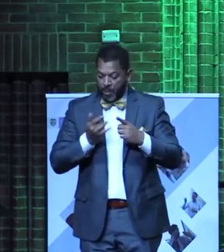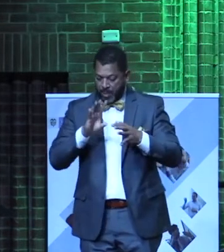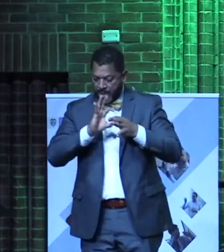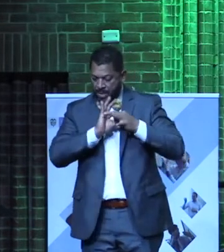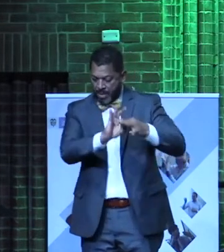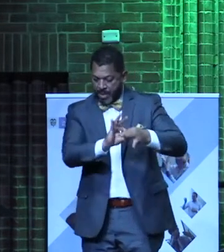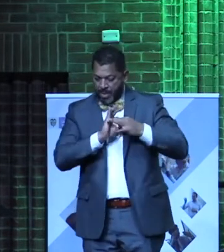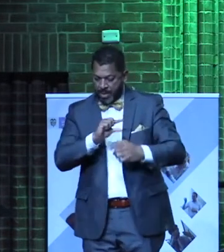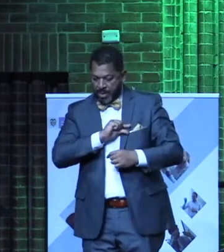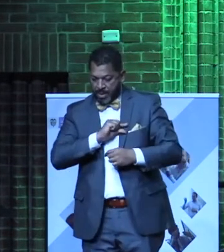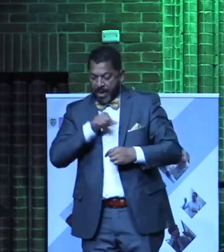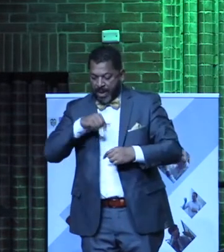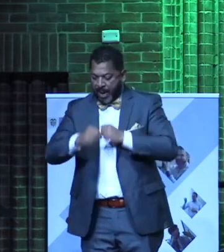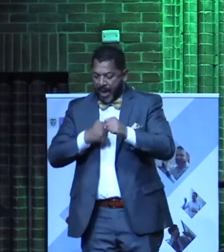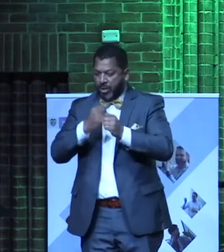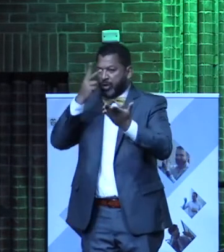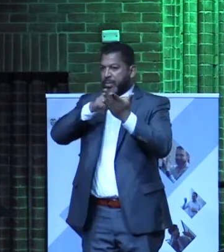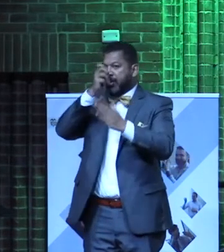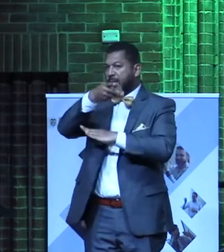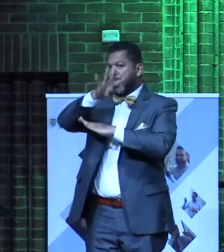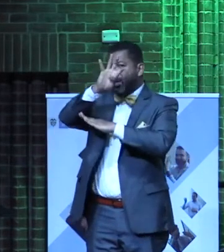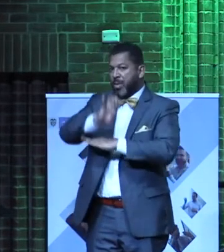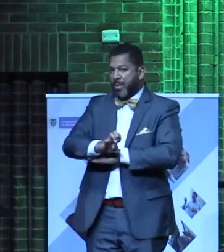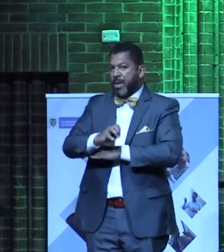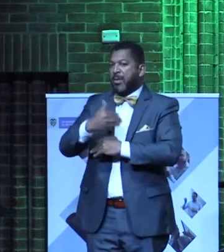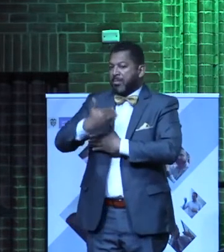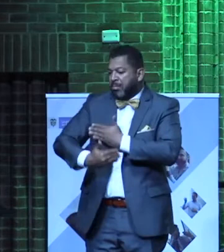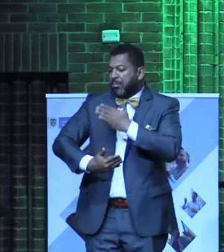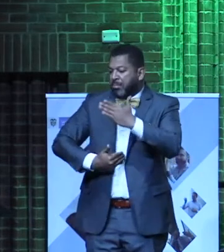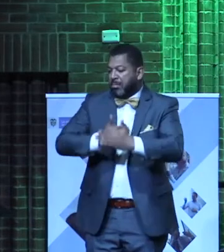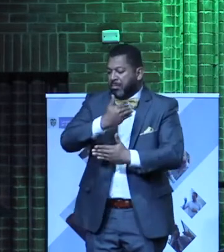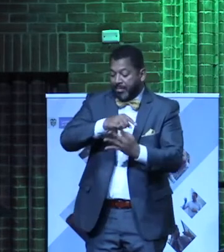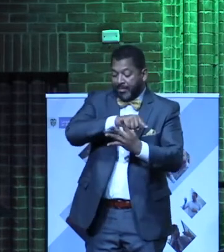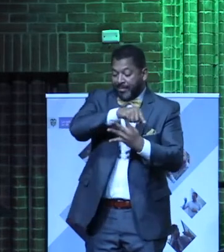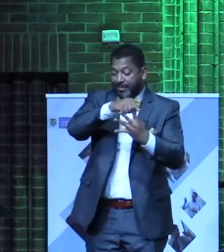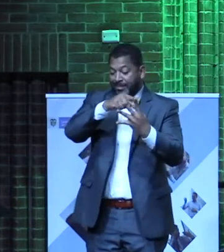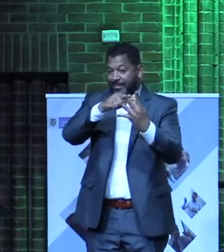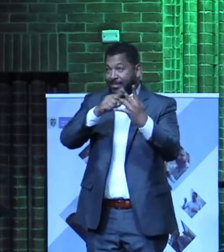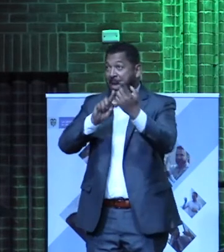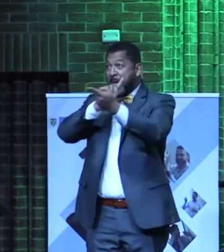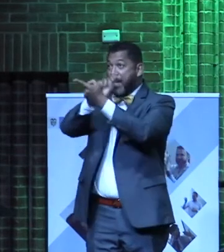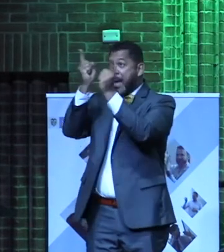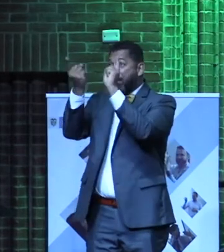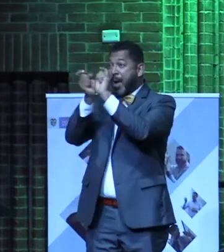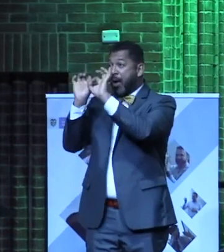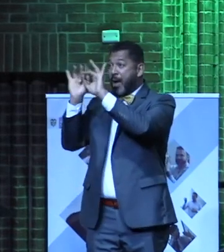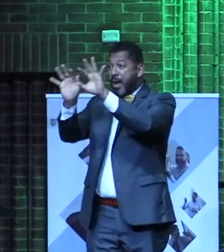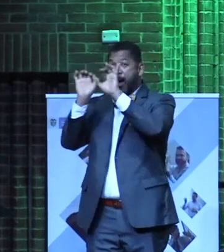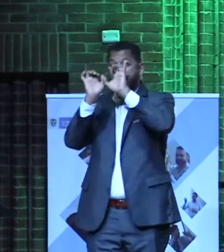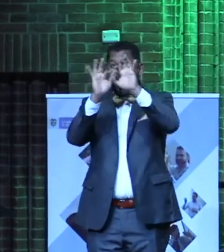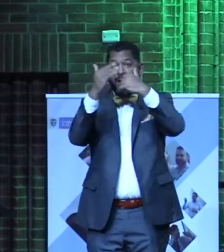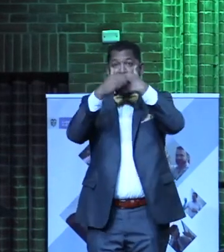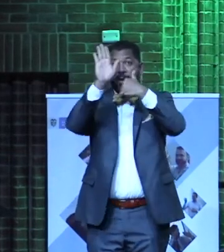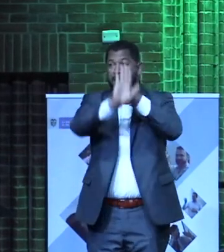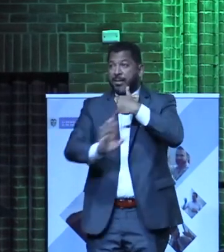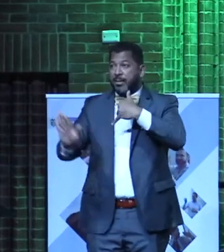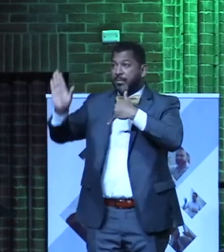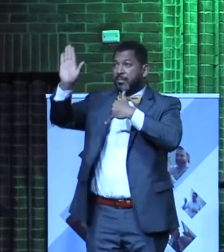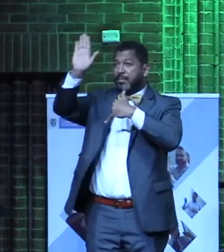articulación durante el 2019, desarrollamos 4 encuentros territoriales donde fueron